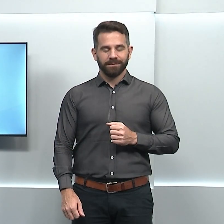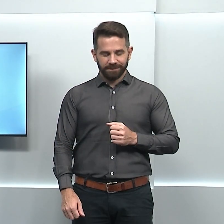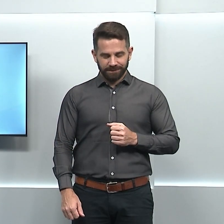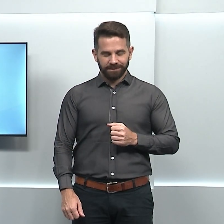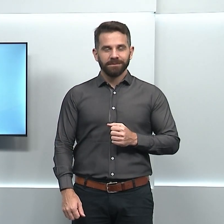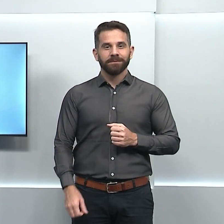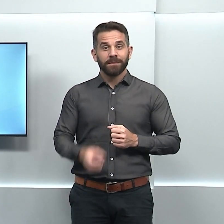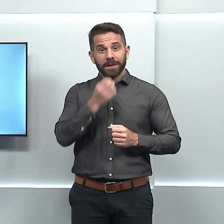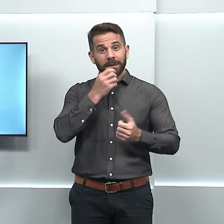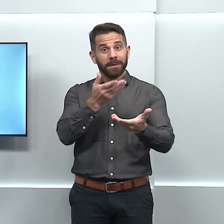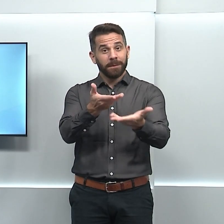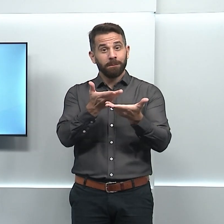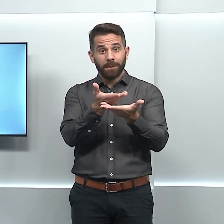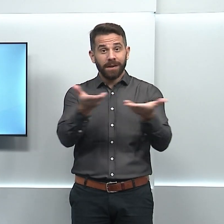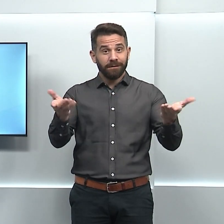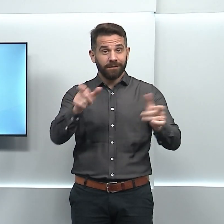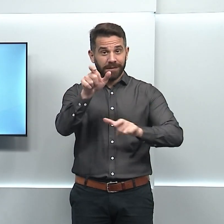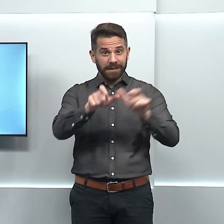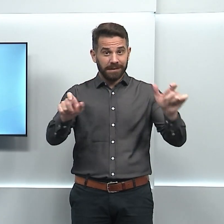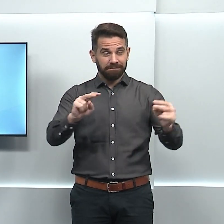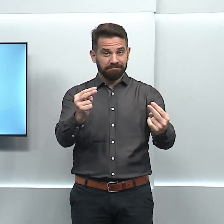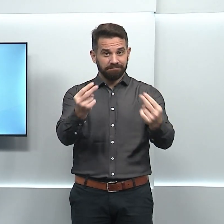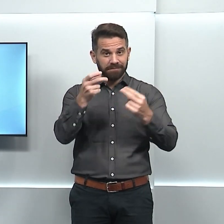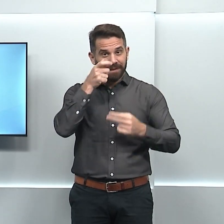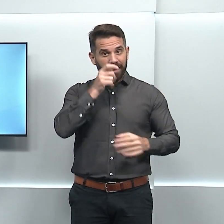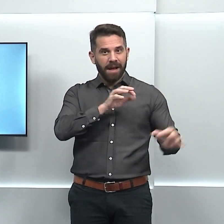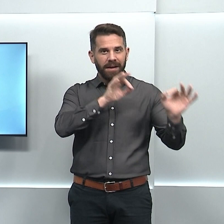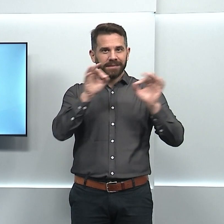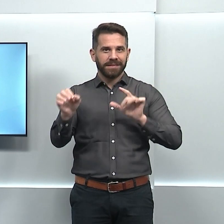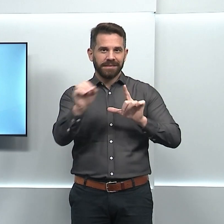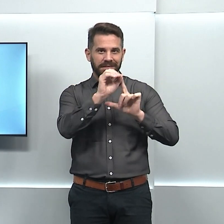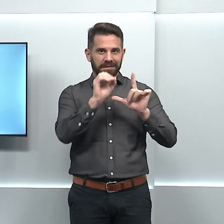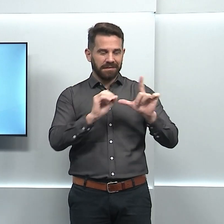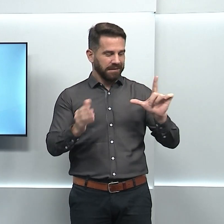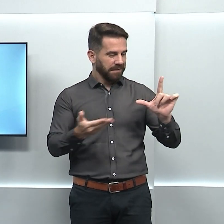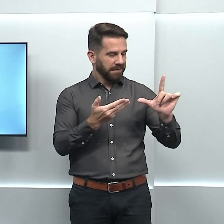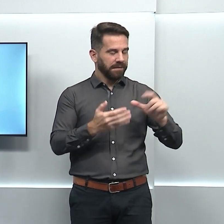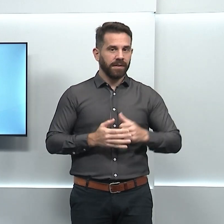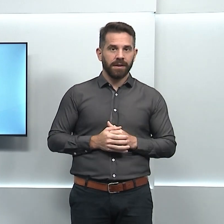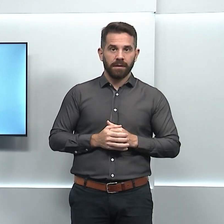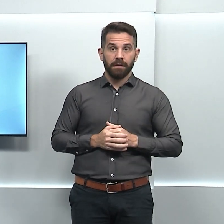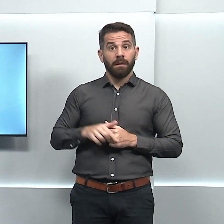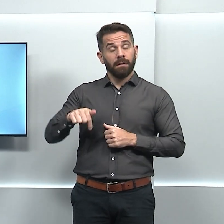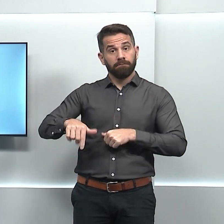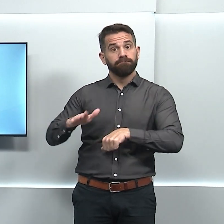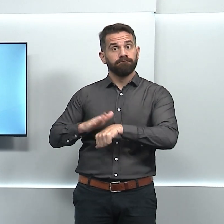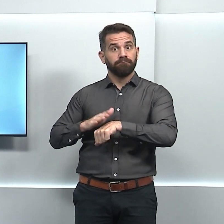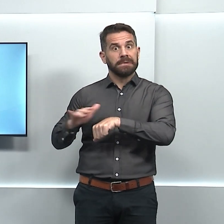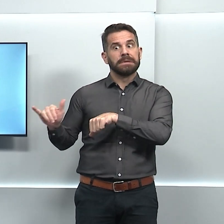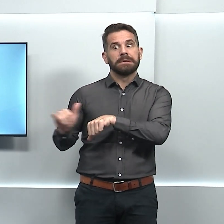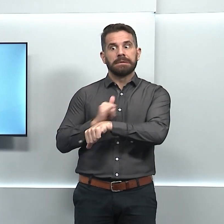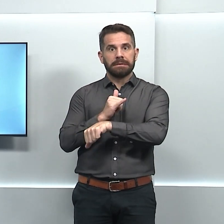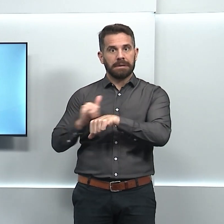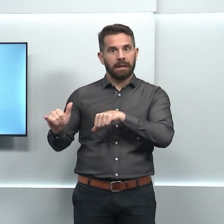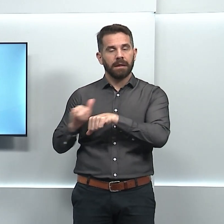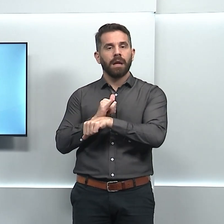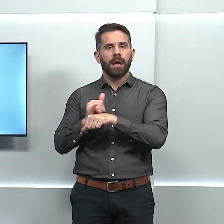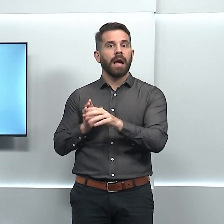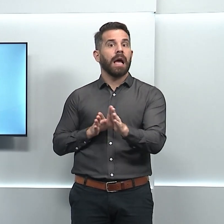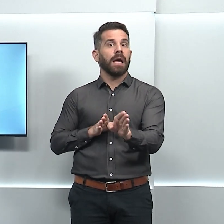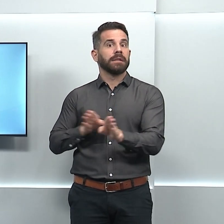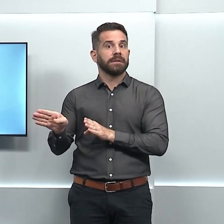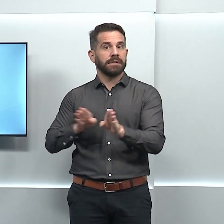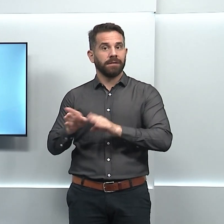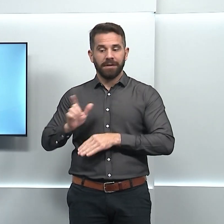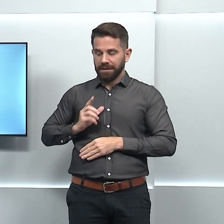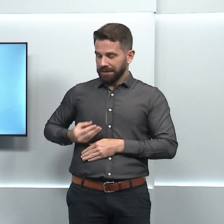Seja bem-vinda e bem-vindo, você que nos assiste pela TV UFG. Nós tentamos ser mais acessíveis e, por isso, a gente